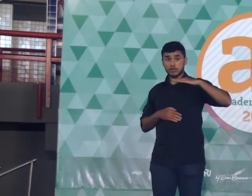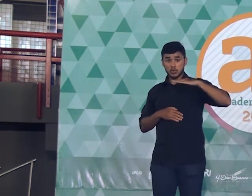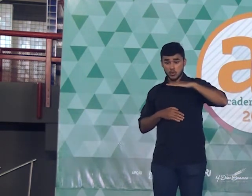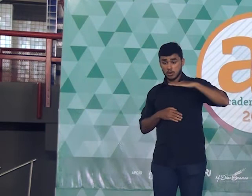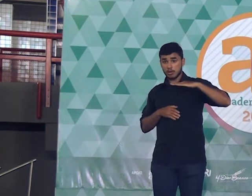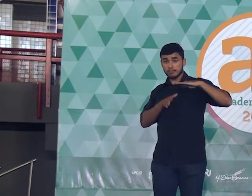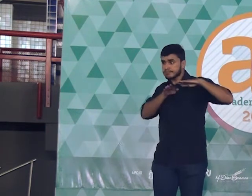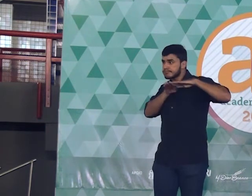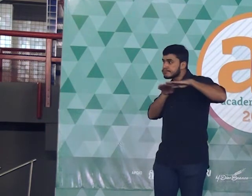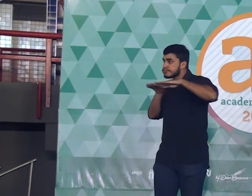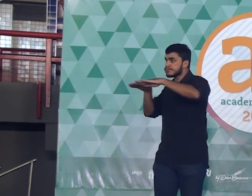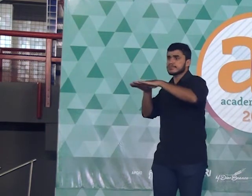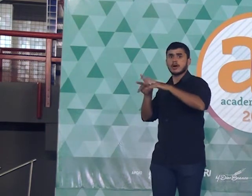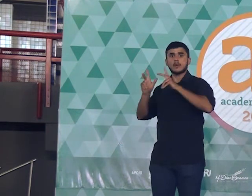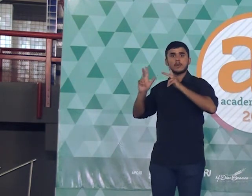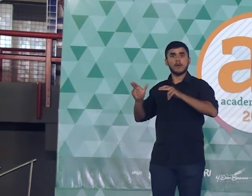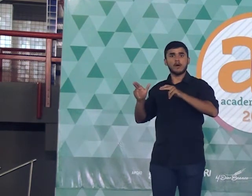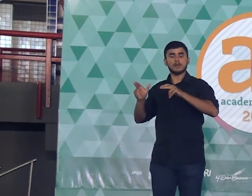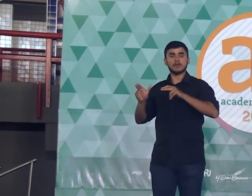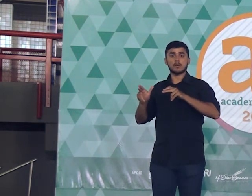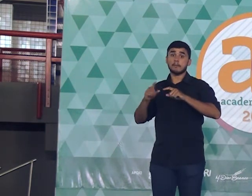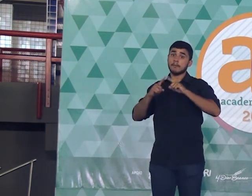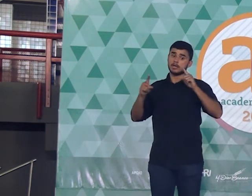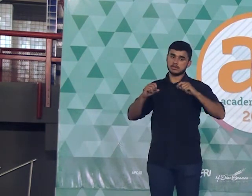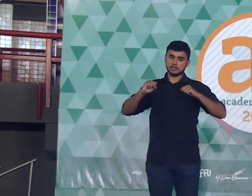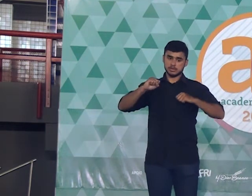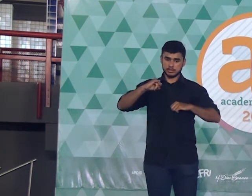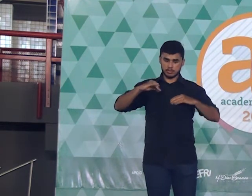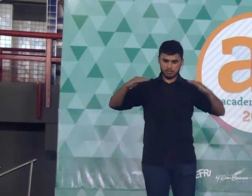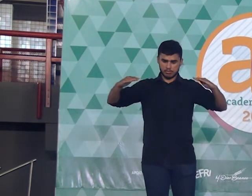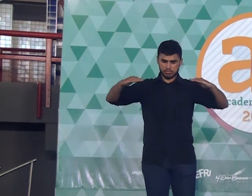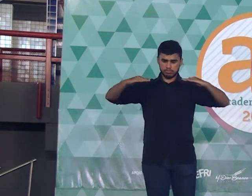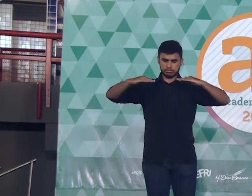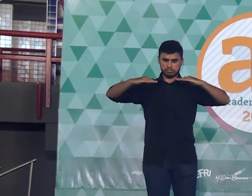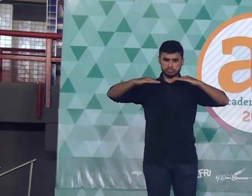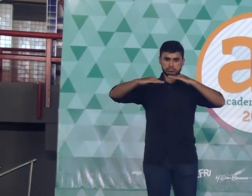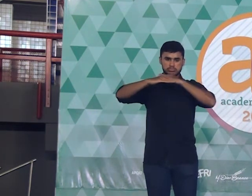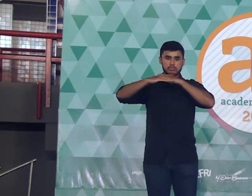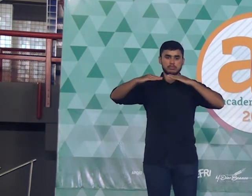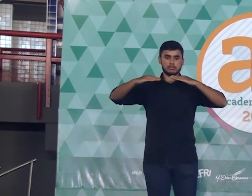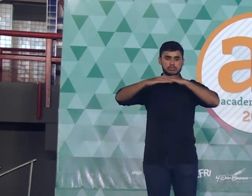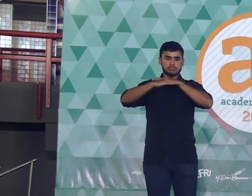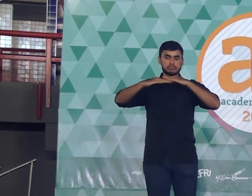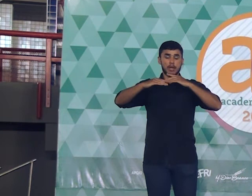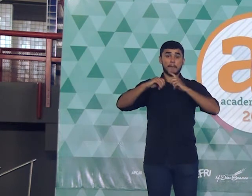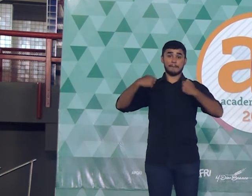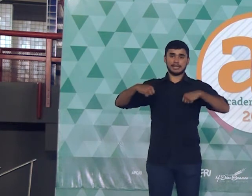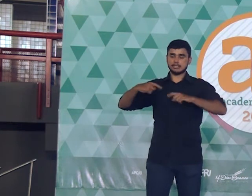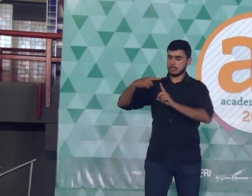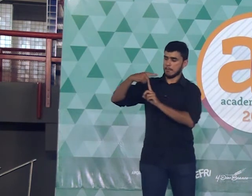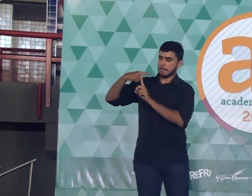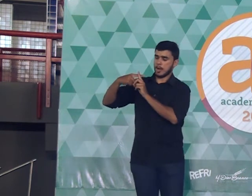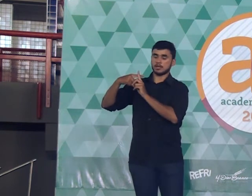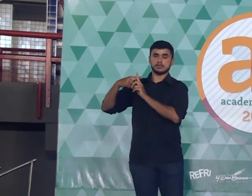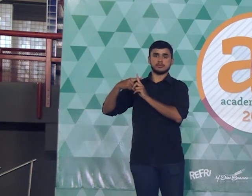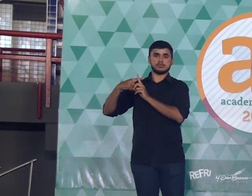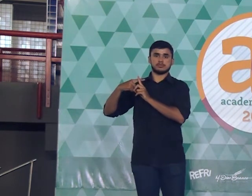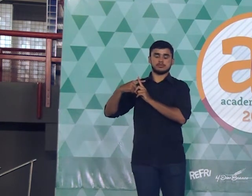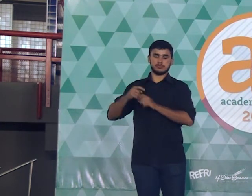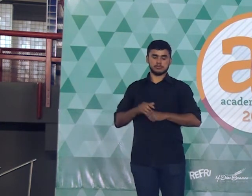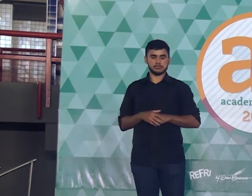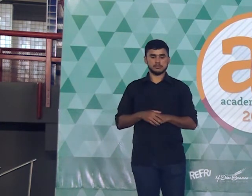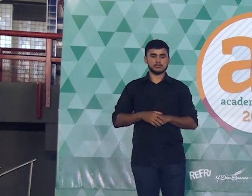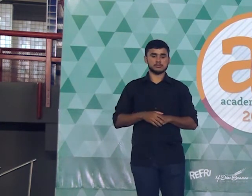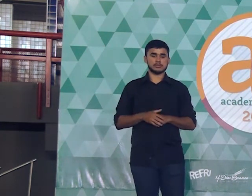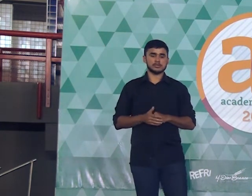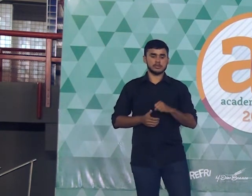um ajuda o outro a chegar próximo mais ligeiro. Quem é a velocidade relativa? A soma. Professor, e se os